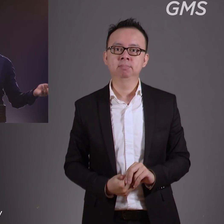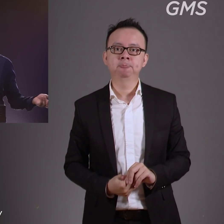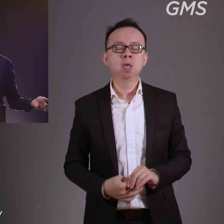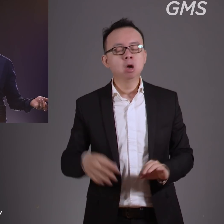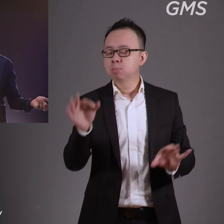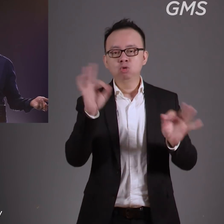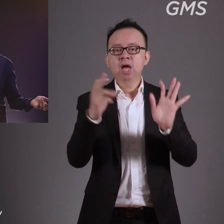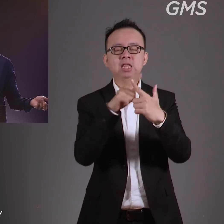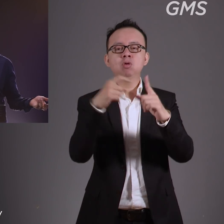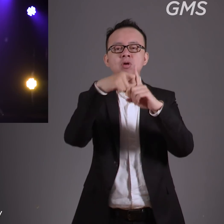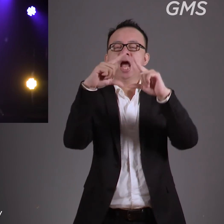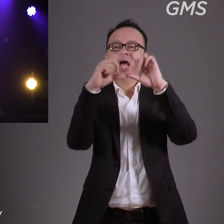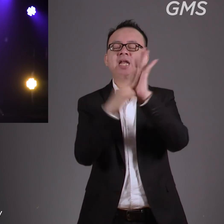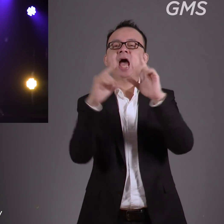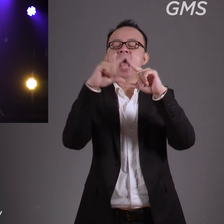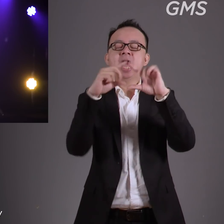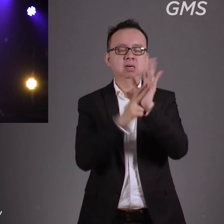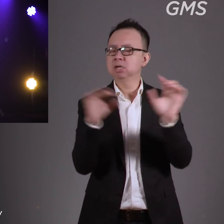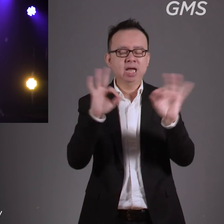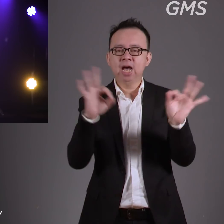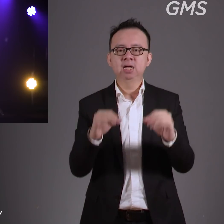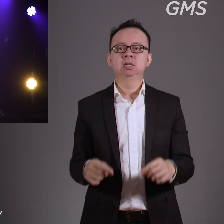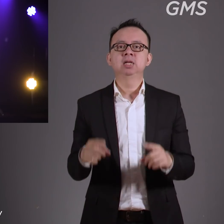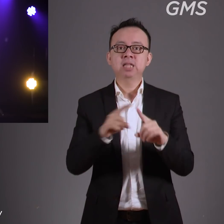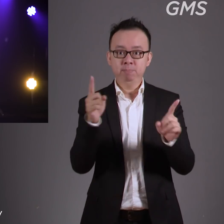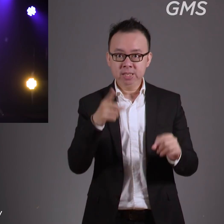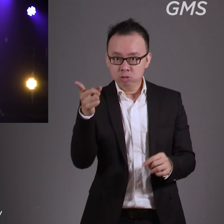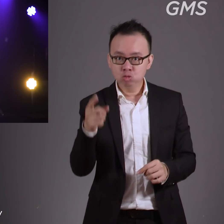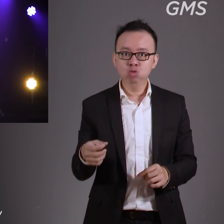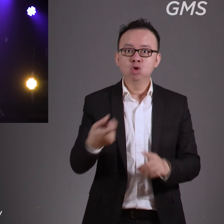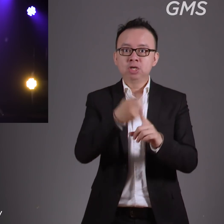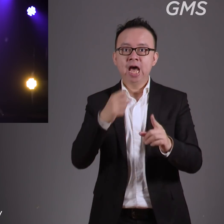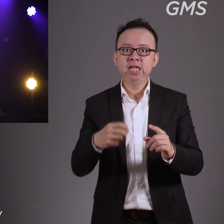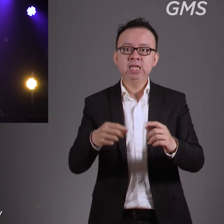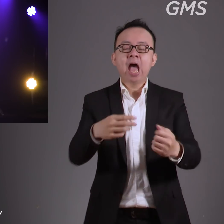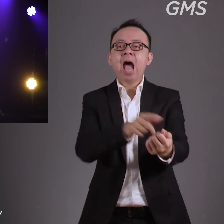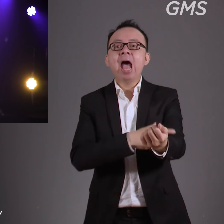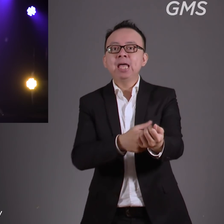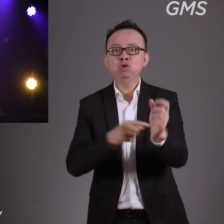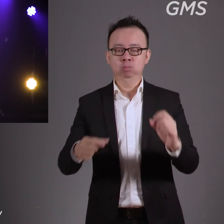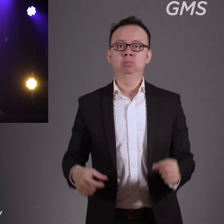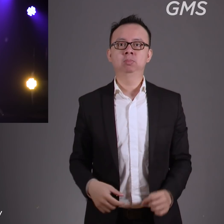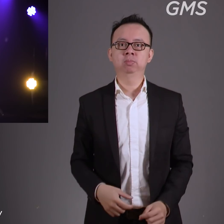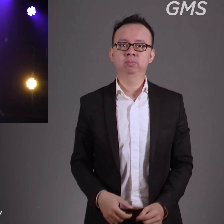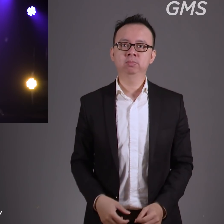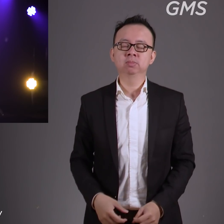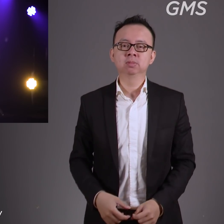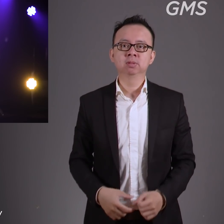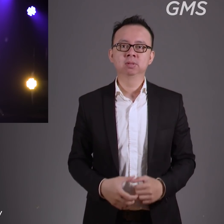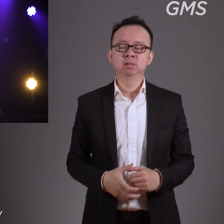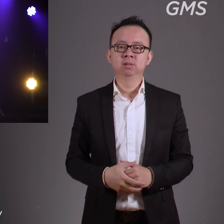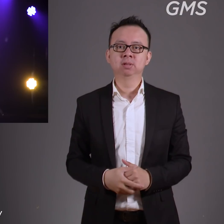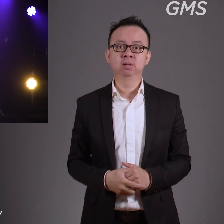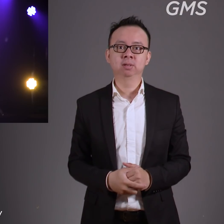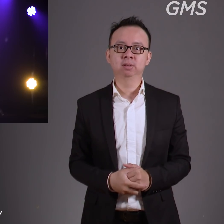Bukan Nimrod, tetapi yang muncul adalah Ayub. Seorang yang righteous. Benar sekali